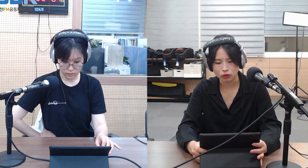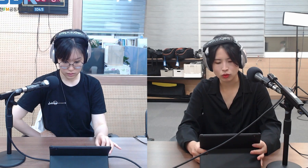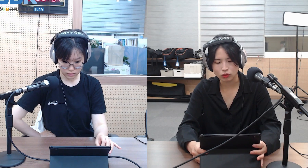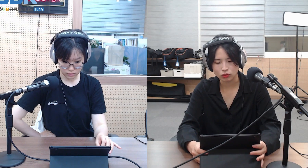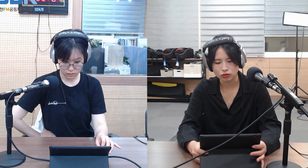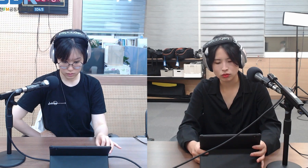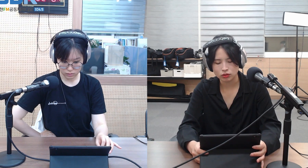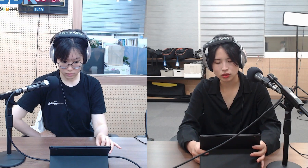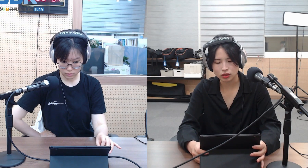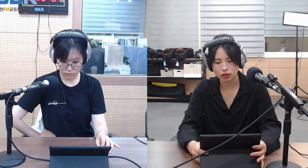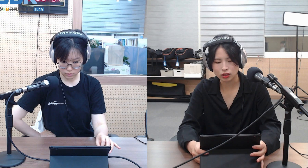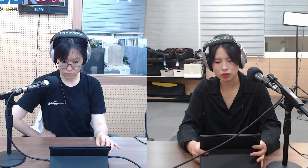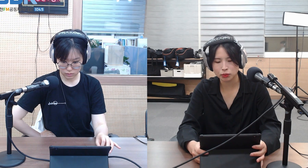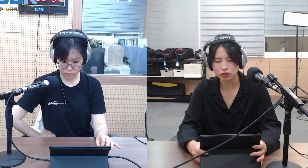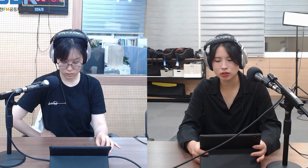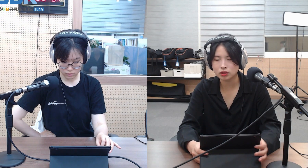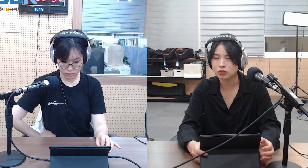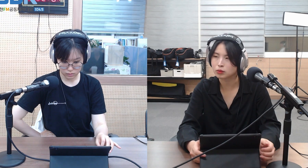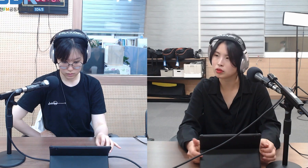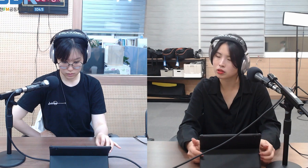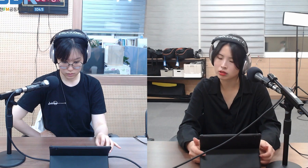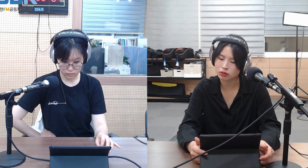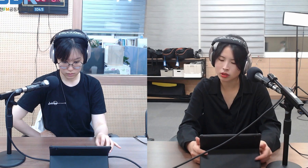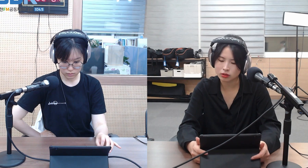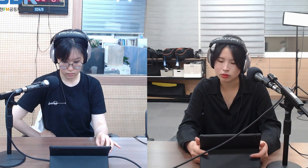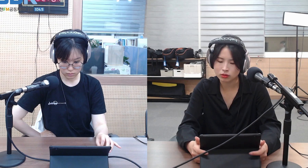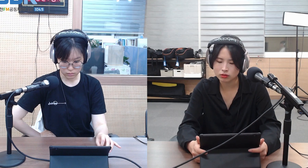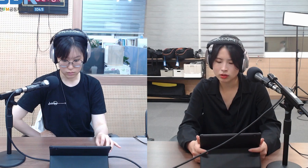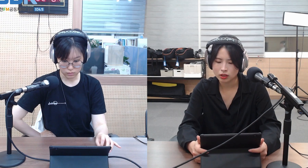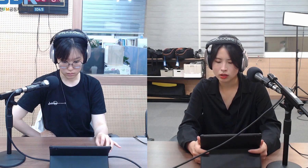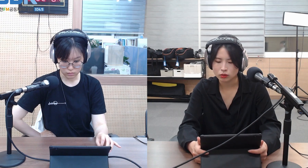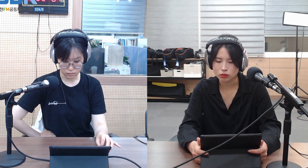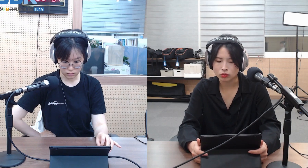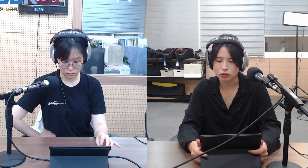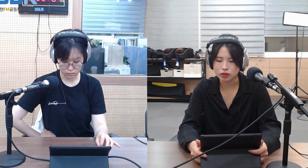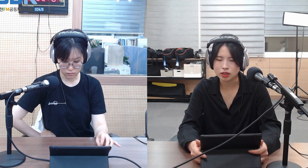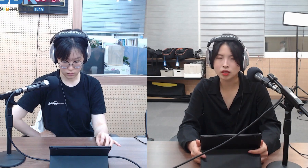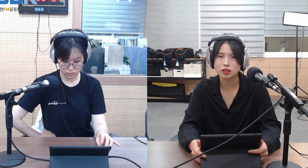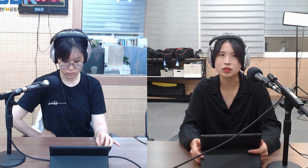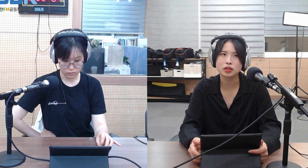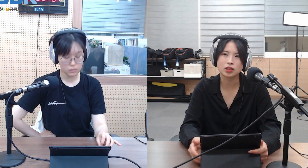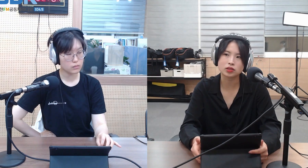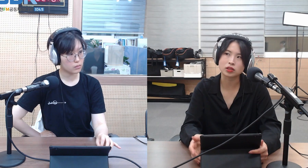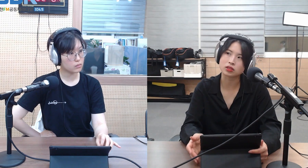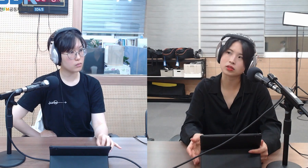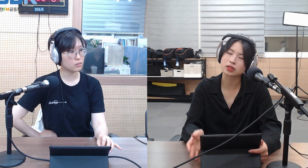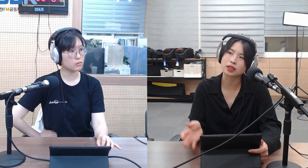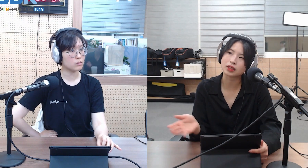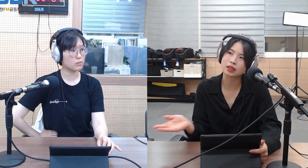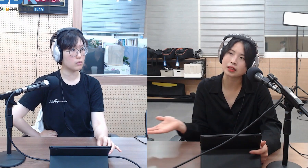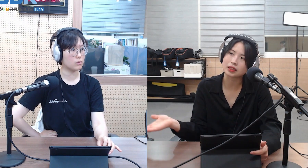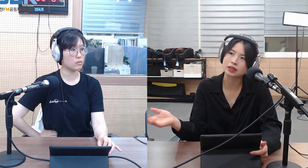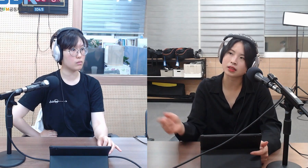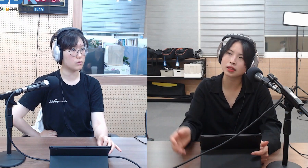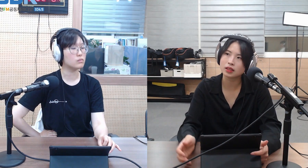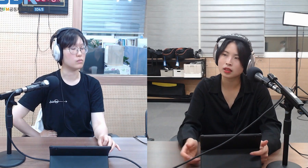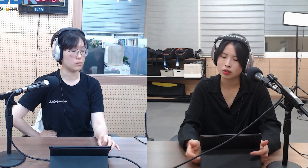뭐 장애인 편의시설 모니터링도 하고 또 장애인 인식 개선에 있어서 장애인 당사자가